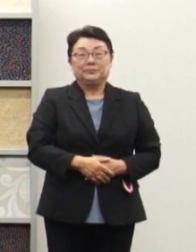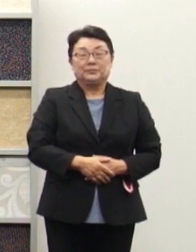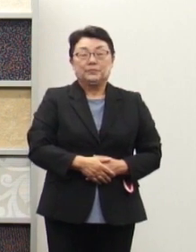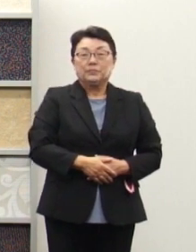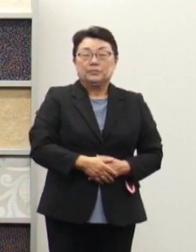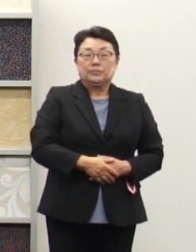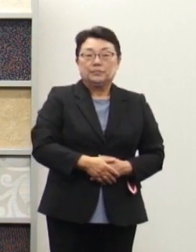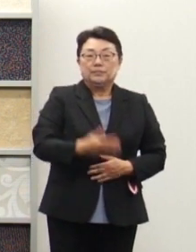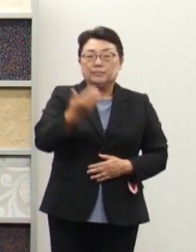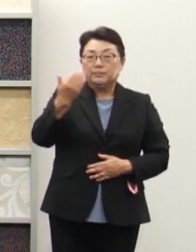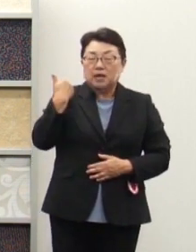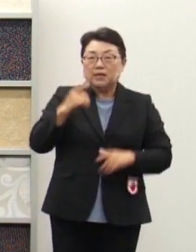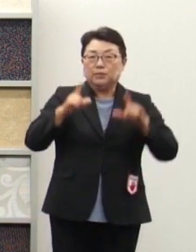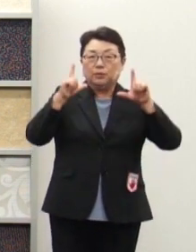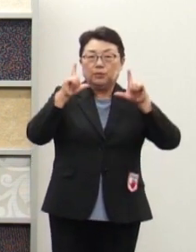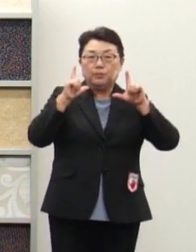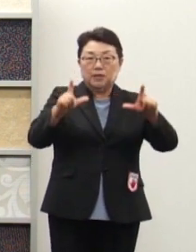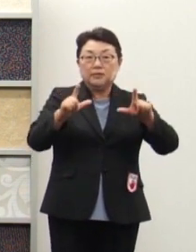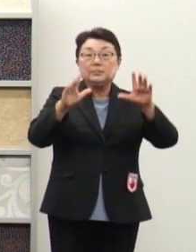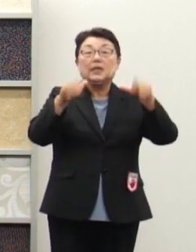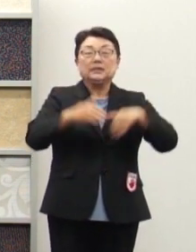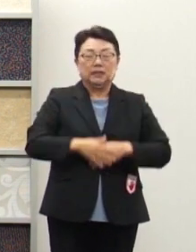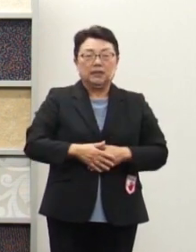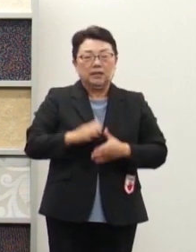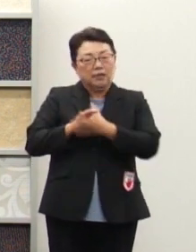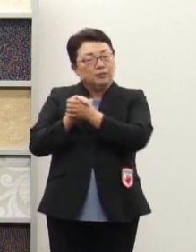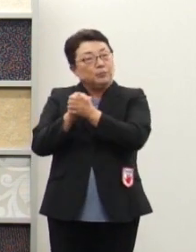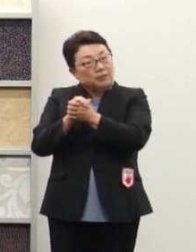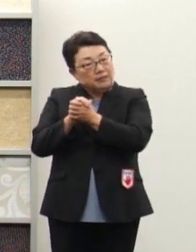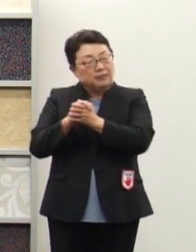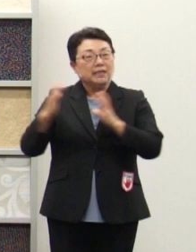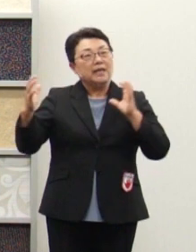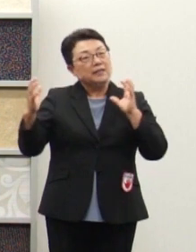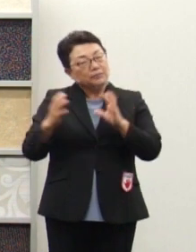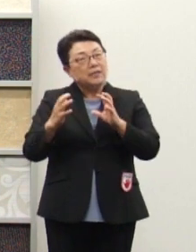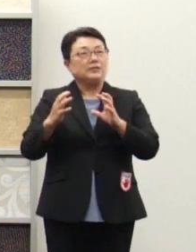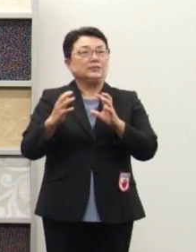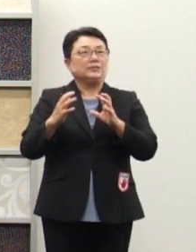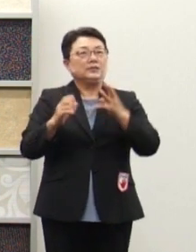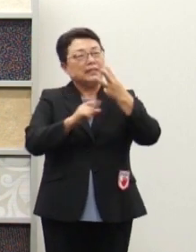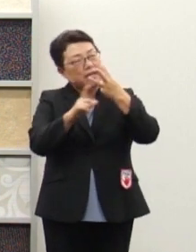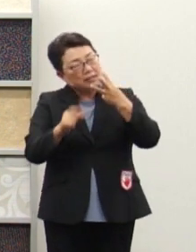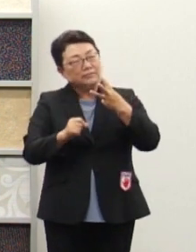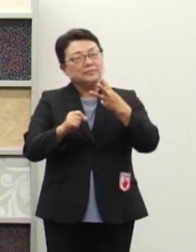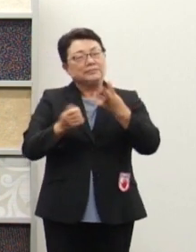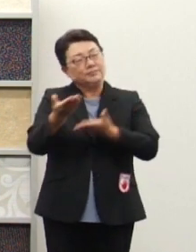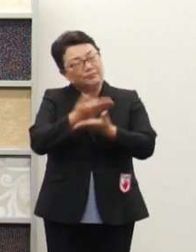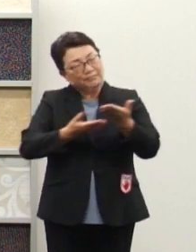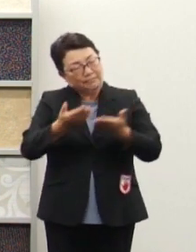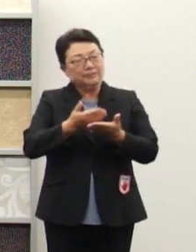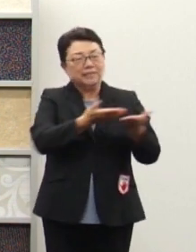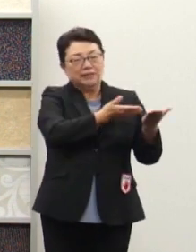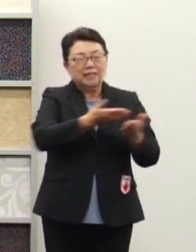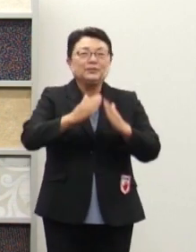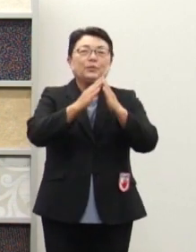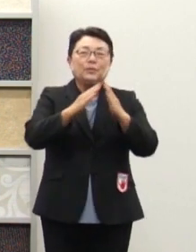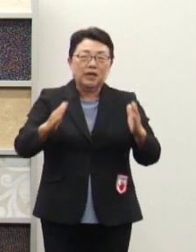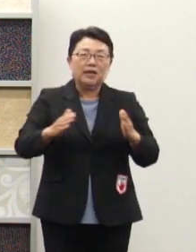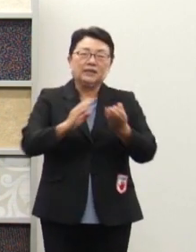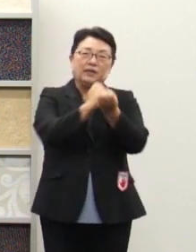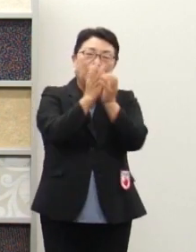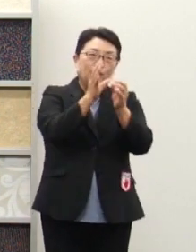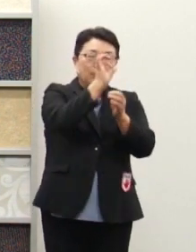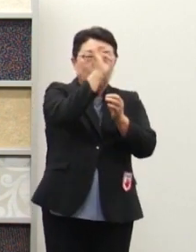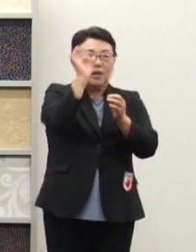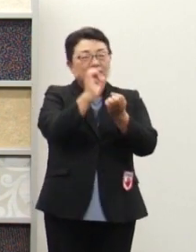前回の会見でも申し上げました通り、親しい人たちが集まる、これからの、時期です。歓送迎会、あるいはお花